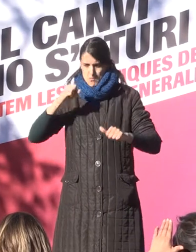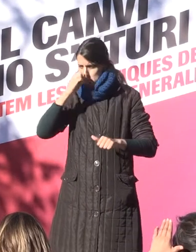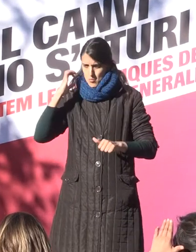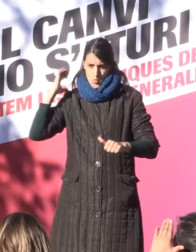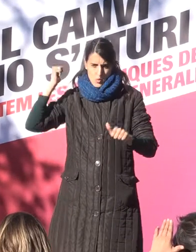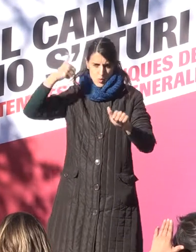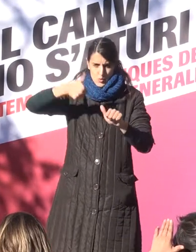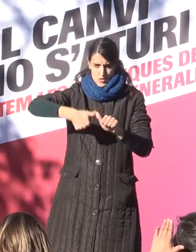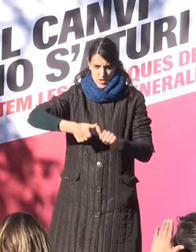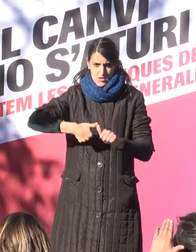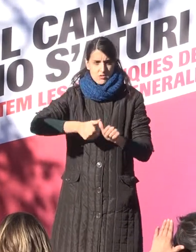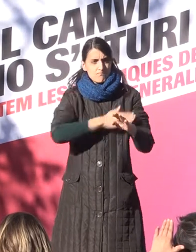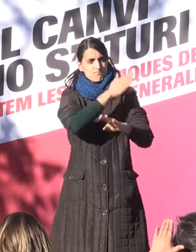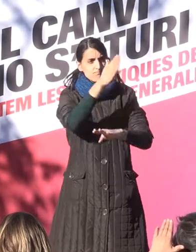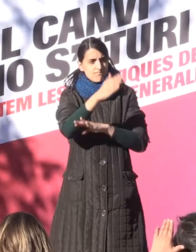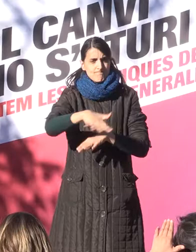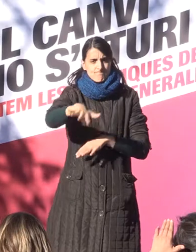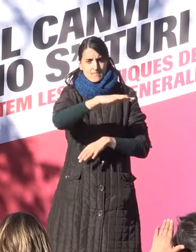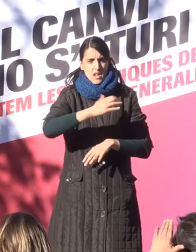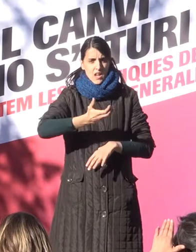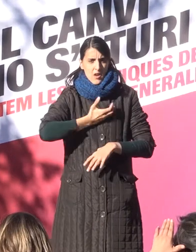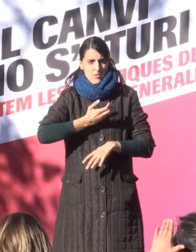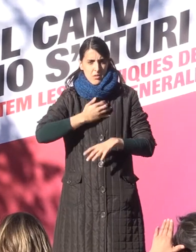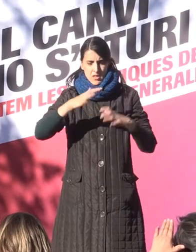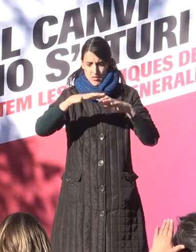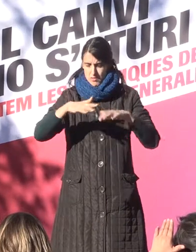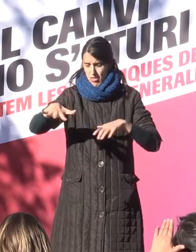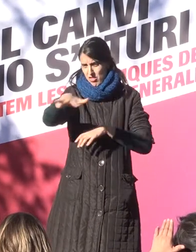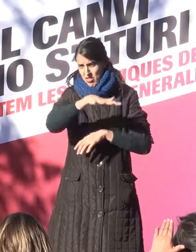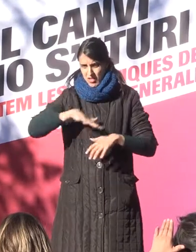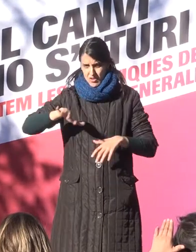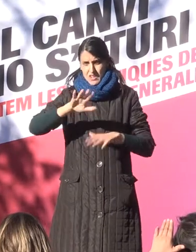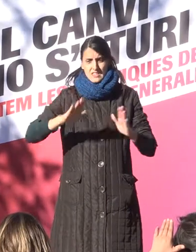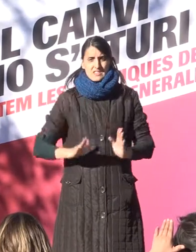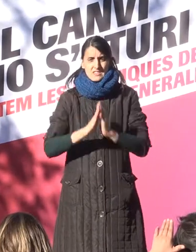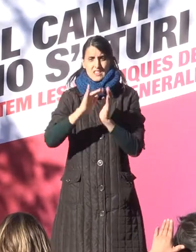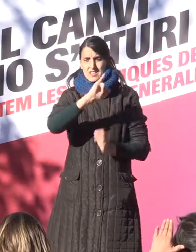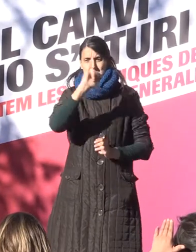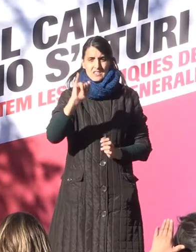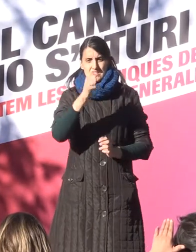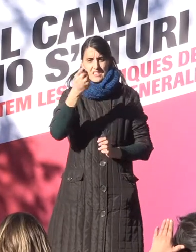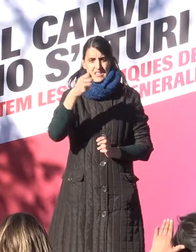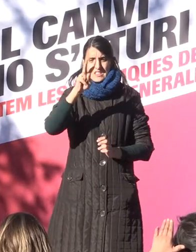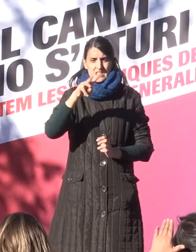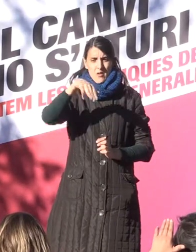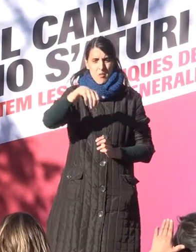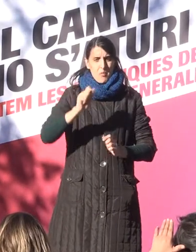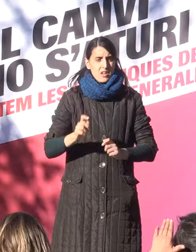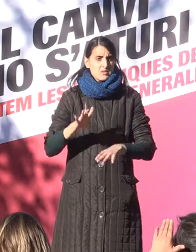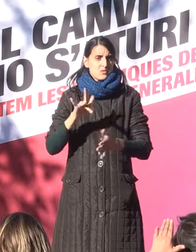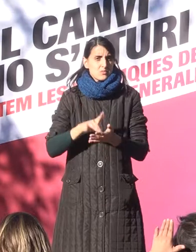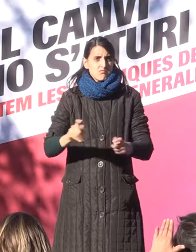años que íbamos a plaza sant jaume con nuestras pancartas con nuestras banderas a reclamar cada vez que habría una